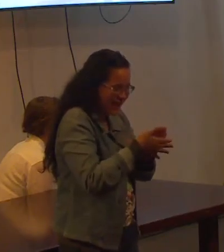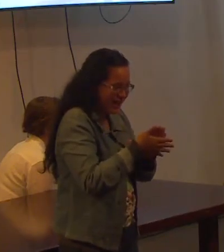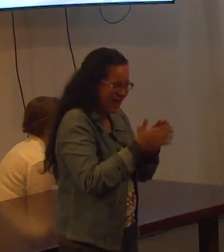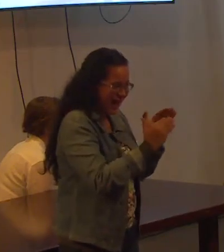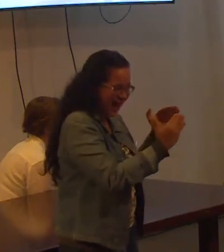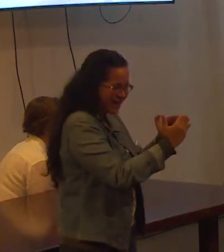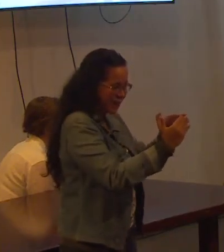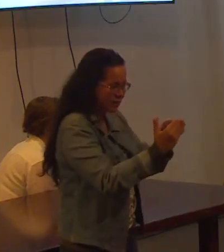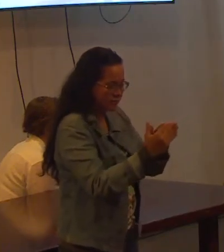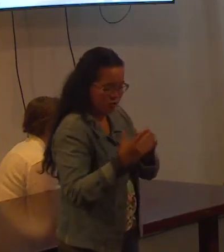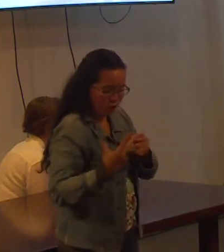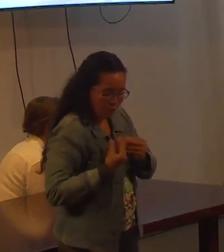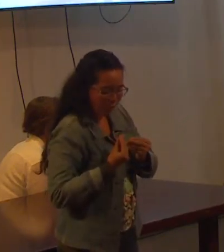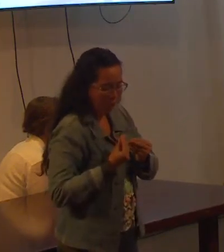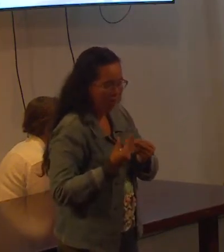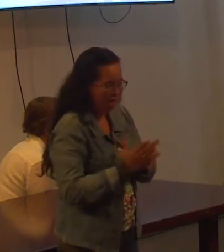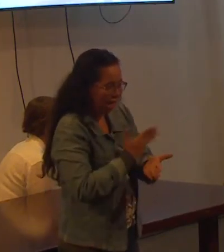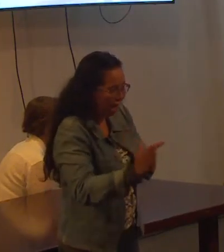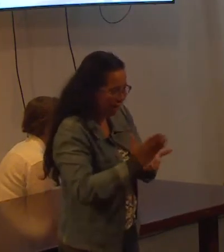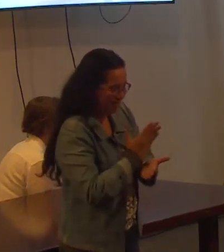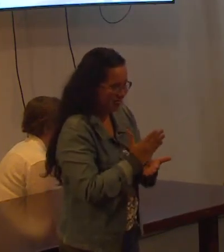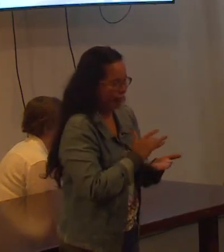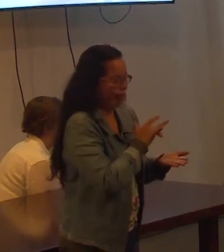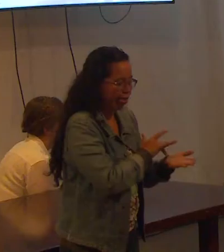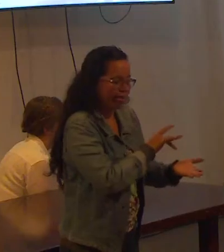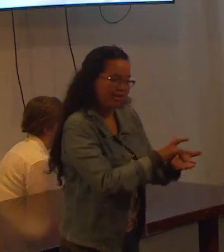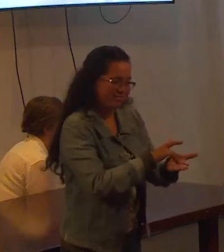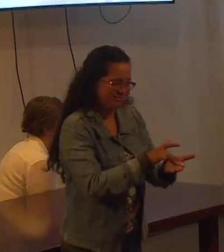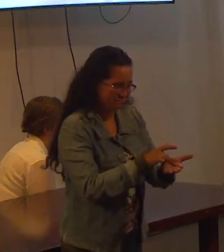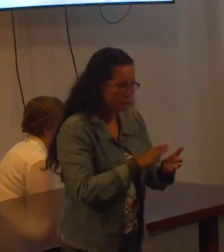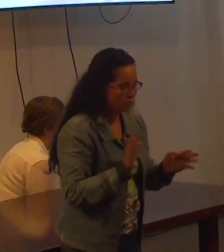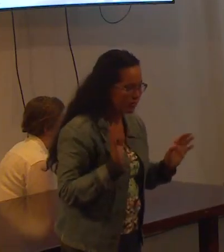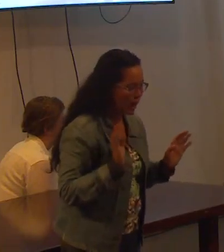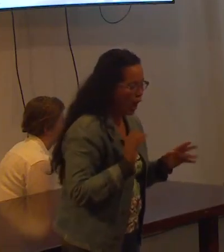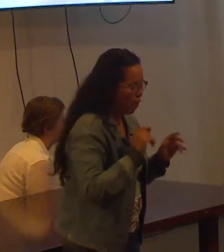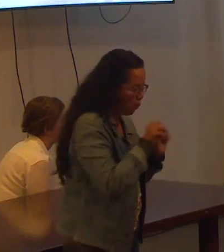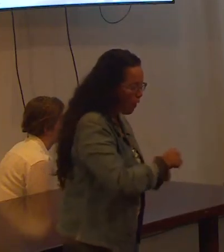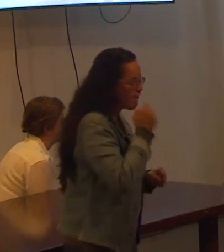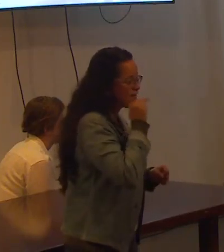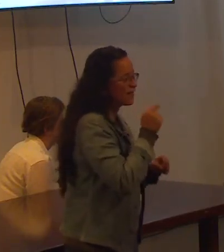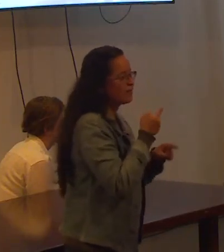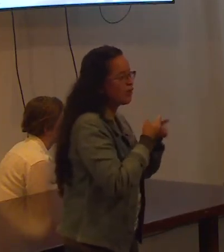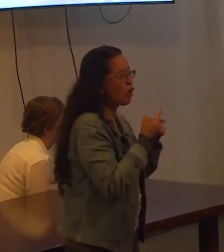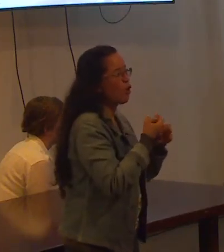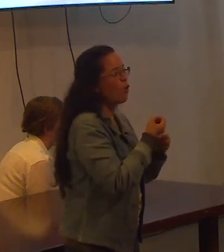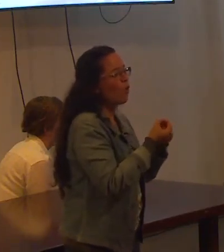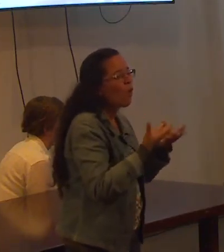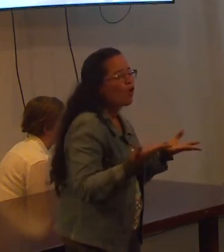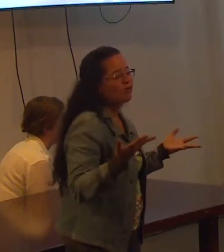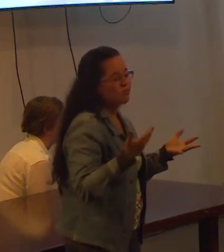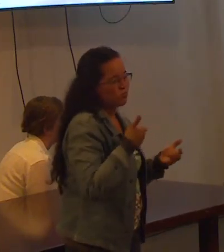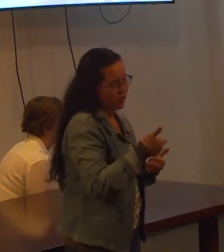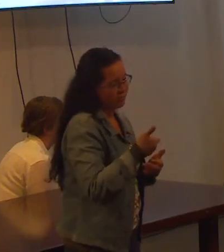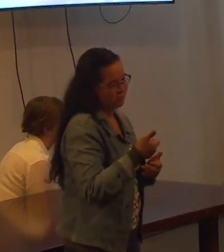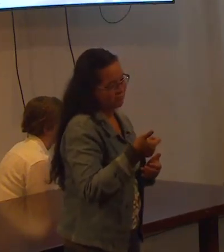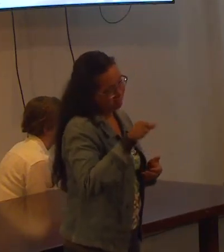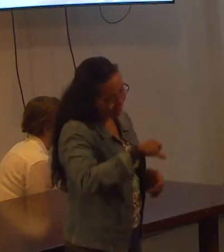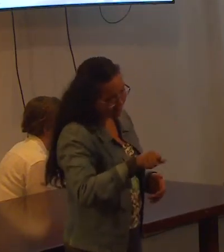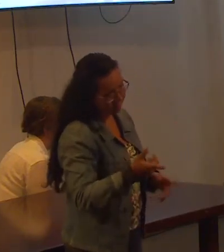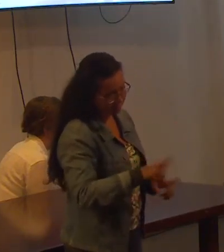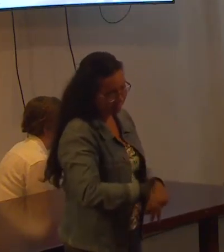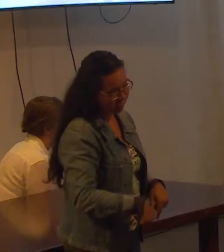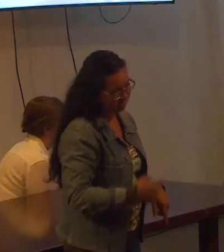que habían tanto como cosas buenas como cosas malas. El enterar de